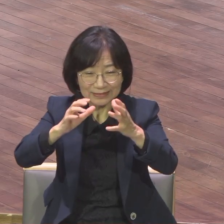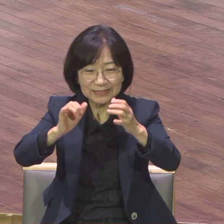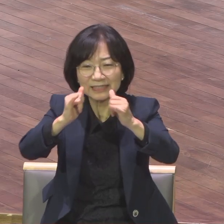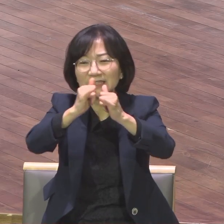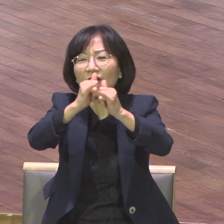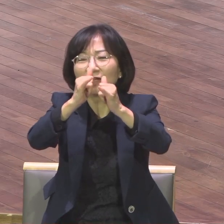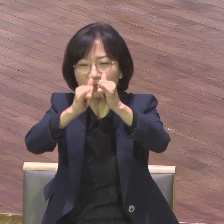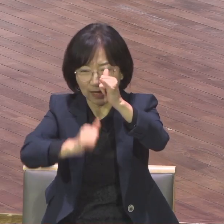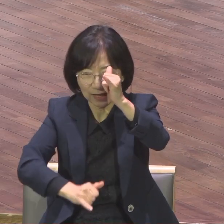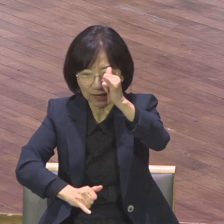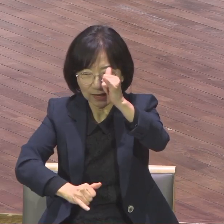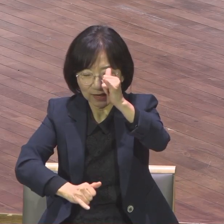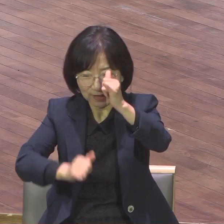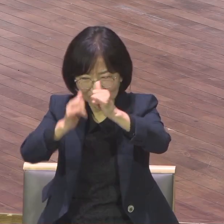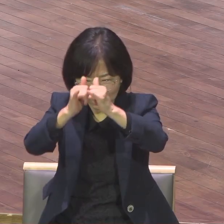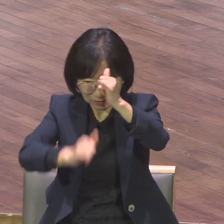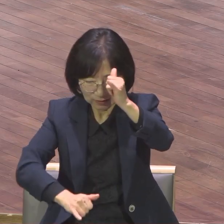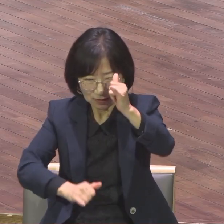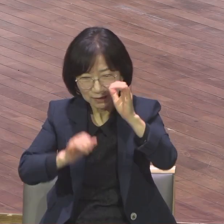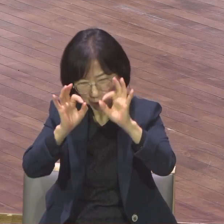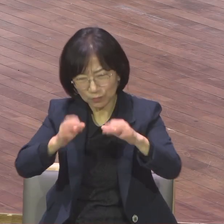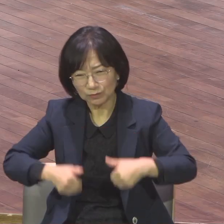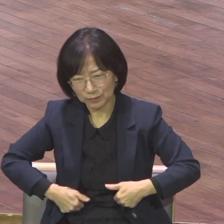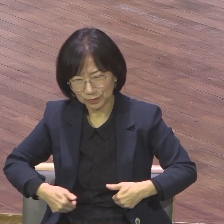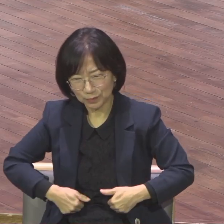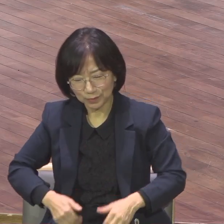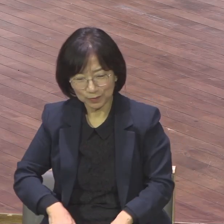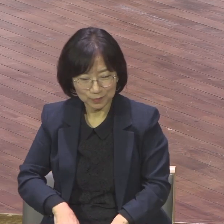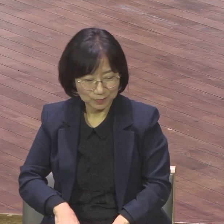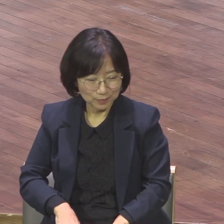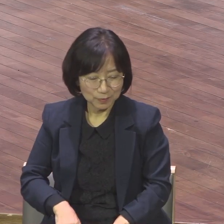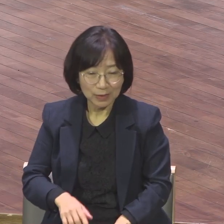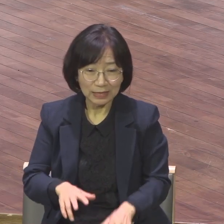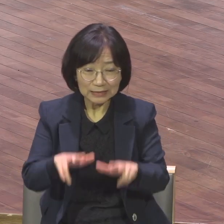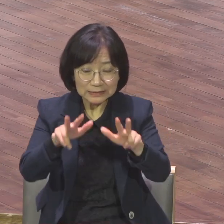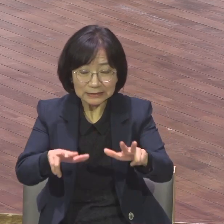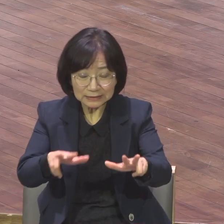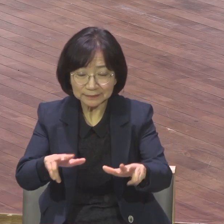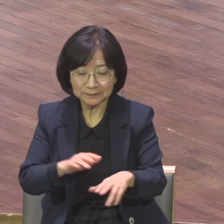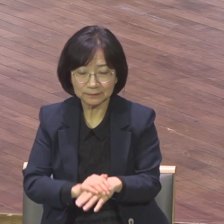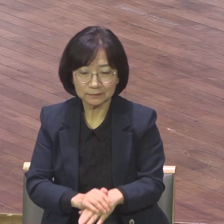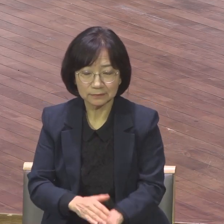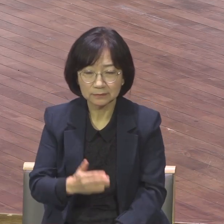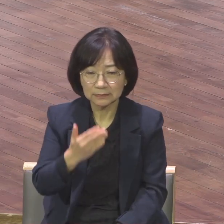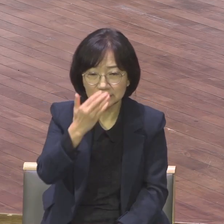이스라엘 역사를 좀 알아야 돼요. 지금 시점은요, 이 유다가